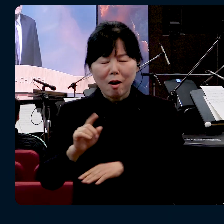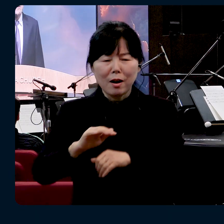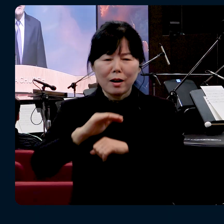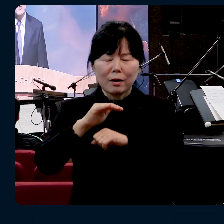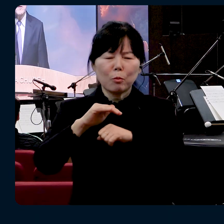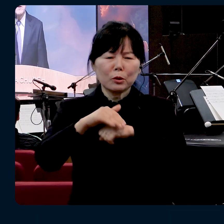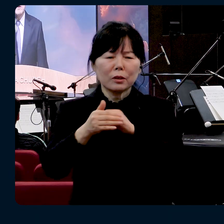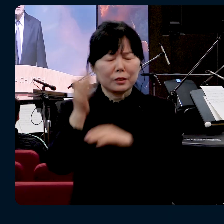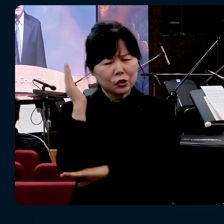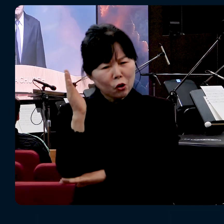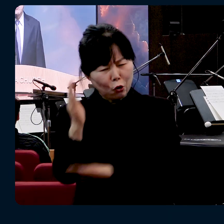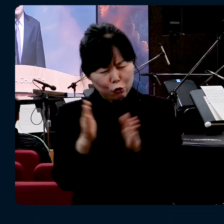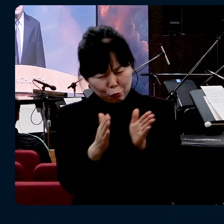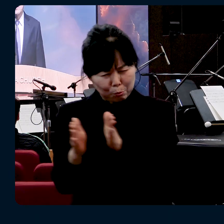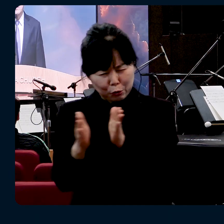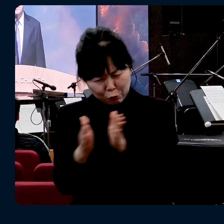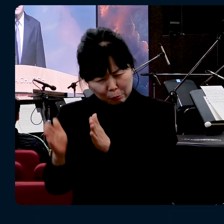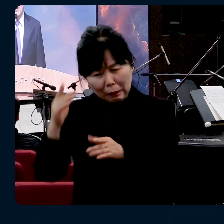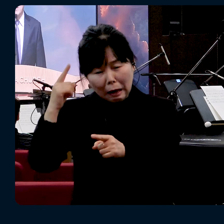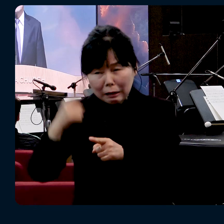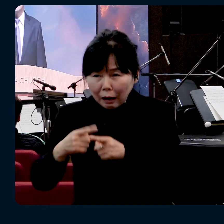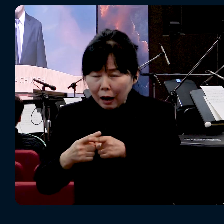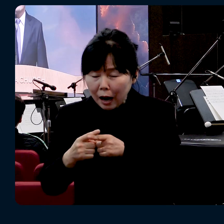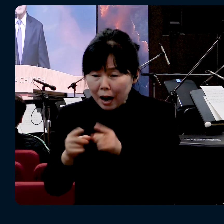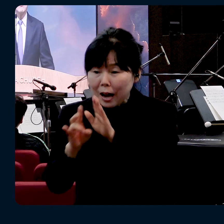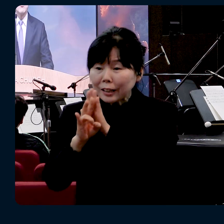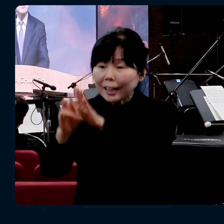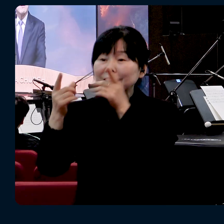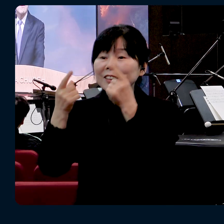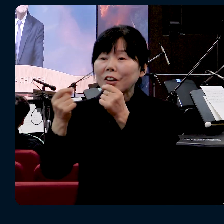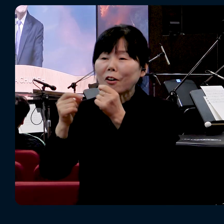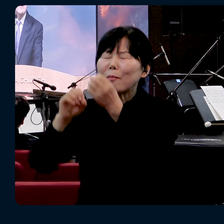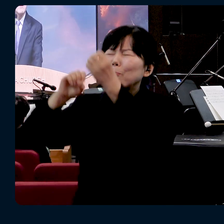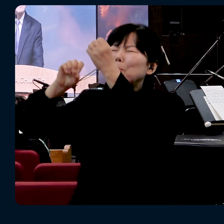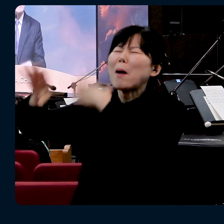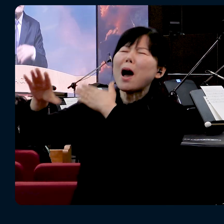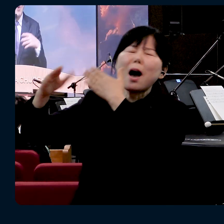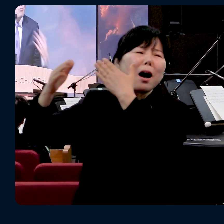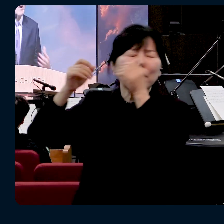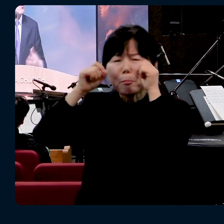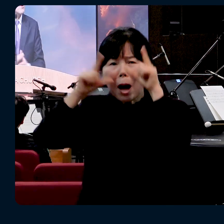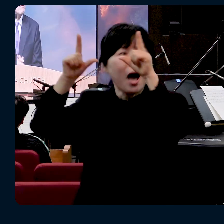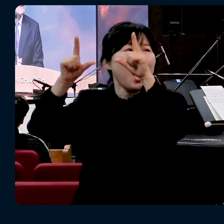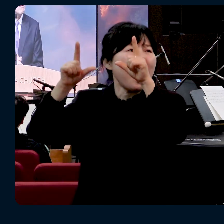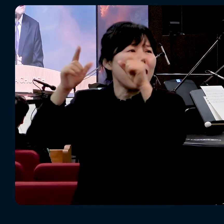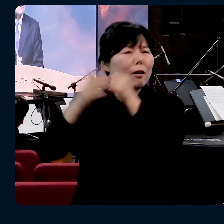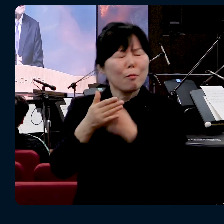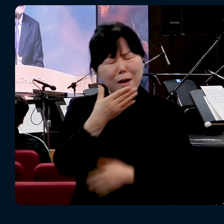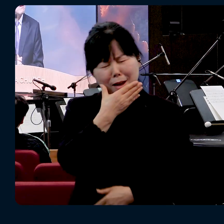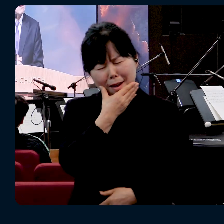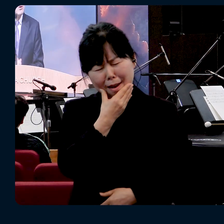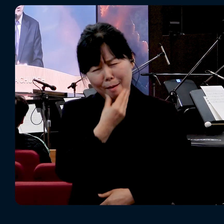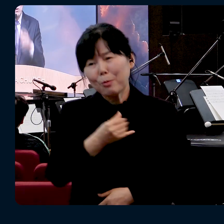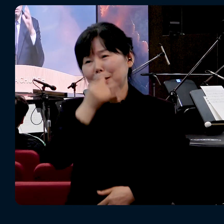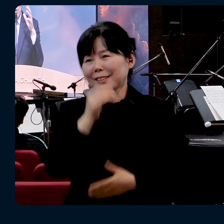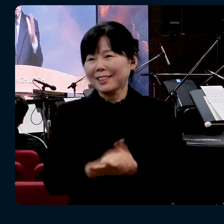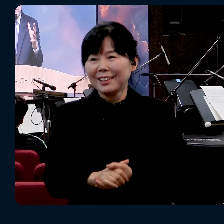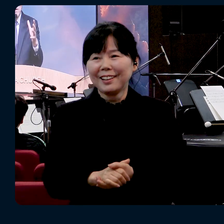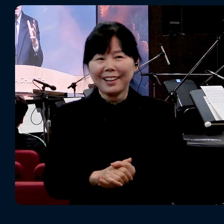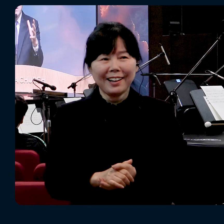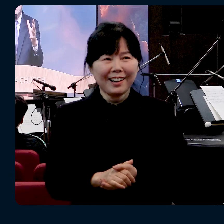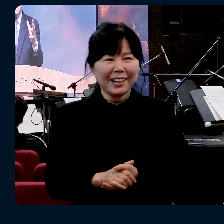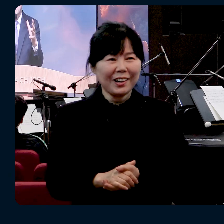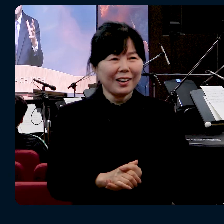말씀을 준비하다 어떤 때 보면 이렇게 정말 계시처럼 답을 주실 때가 있는데 그때 너무 행복해요. 그리고